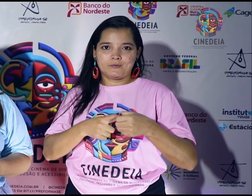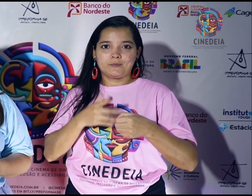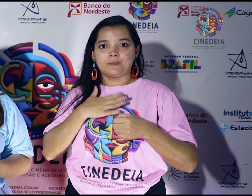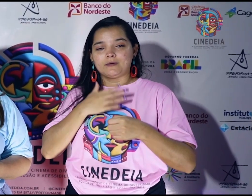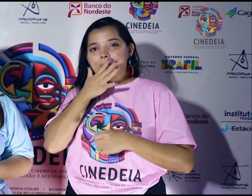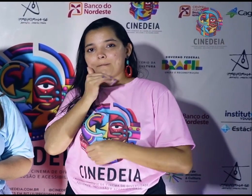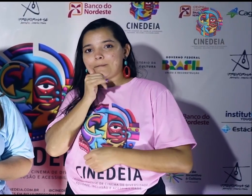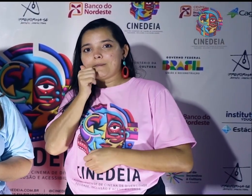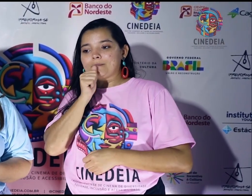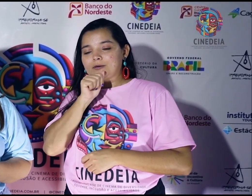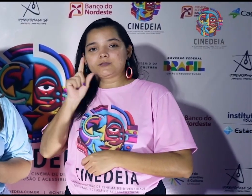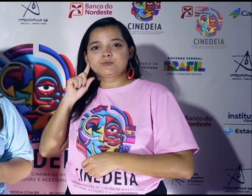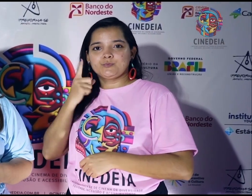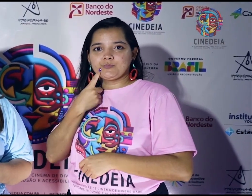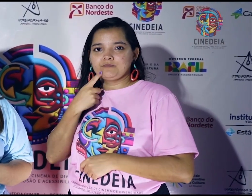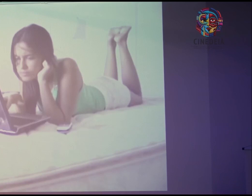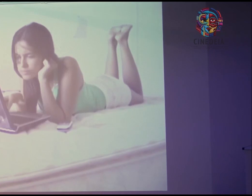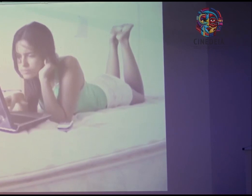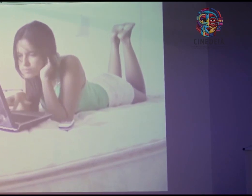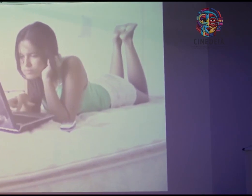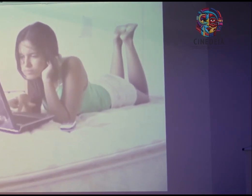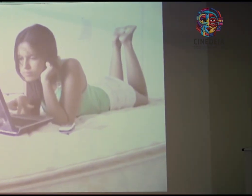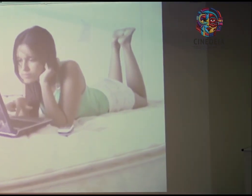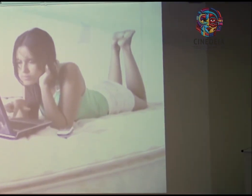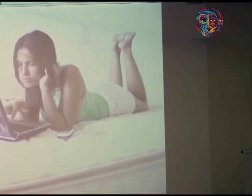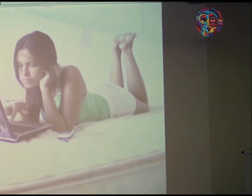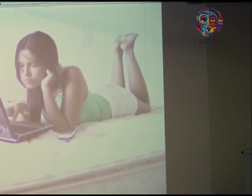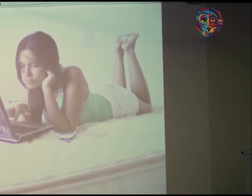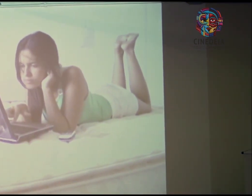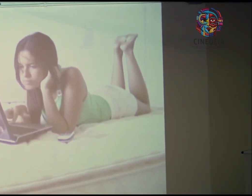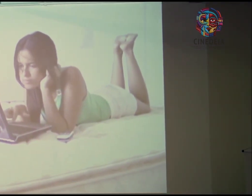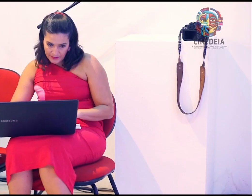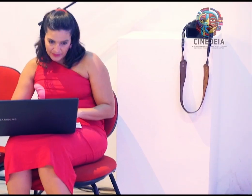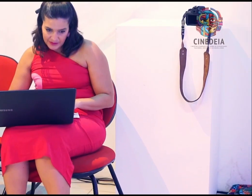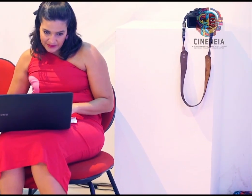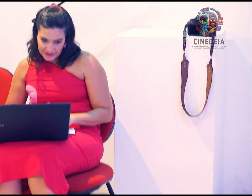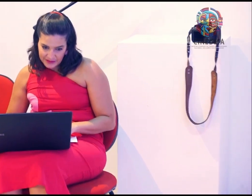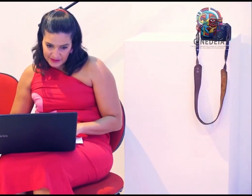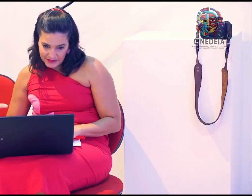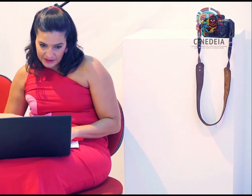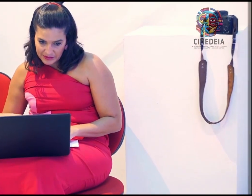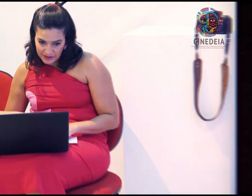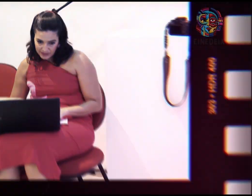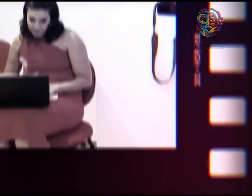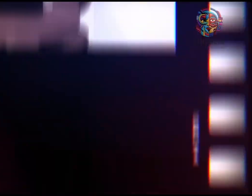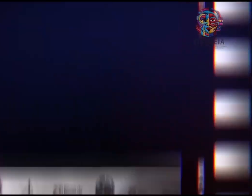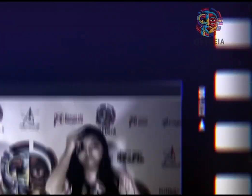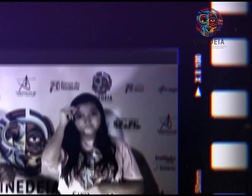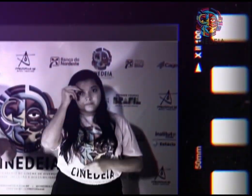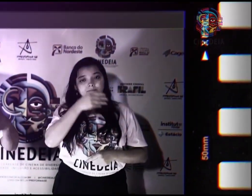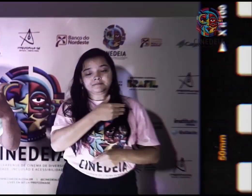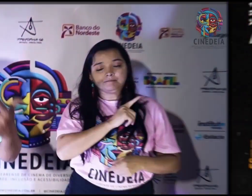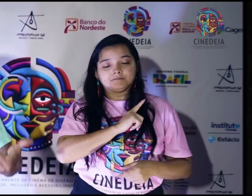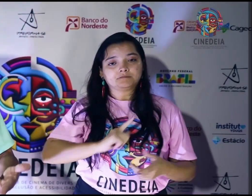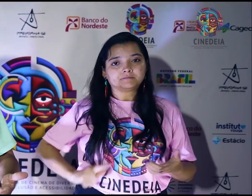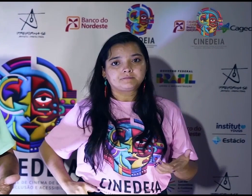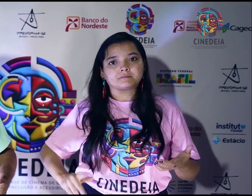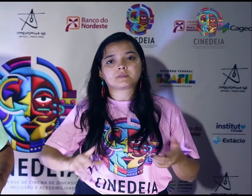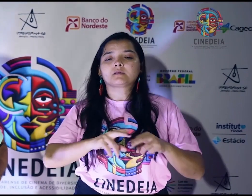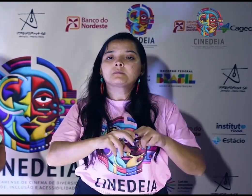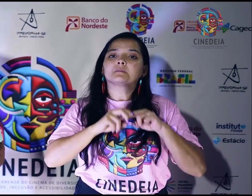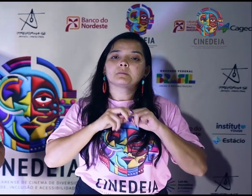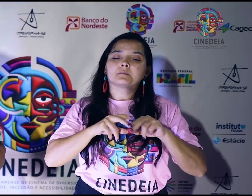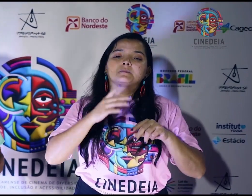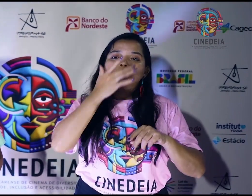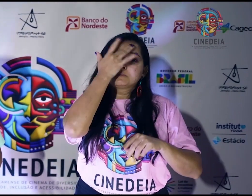Lucas? Pronto, Djalma. Vai ser muito bom compartilhar aqui com os ouvintes da Rádio Regional a respeito desse trabalho, desse